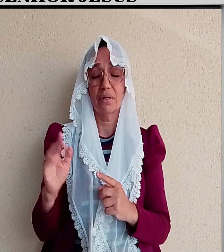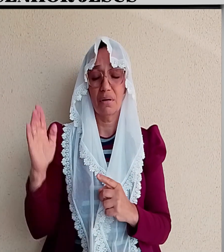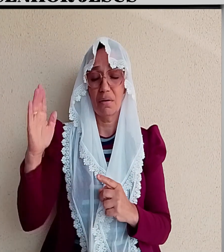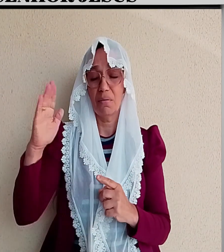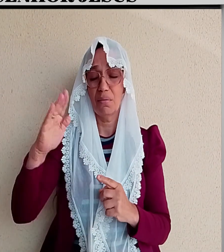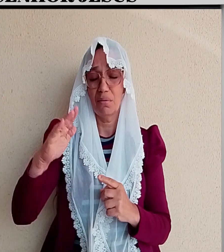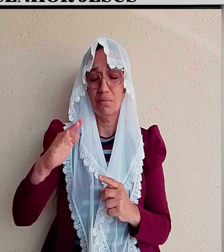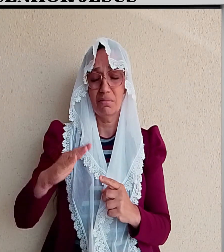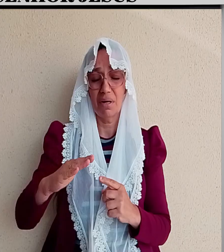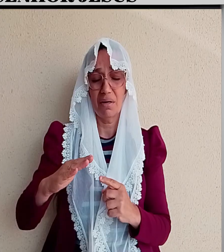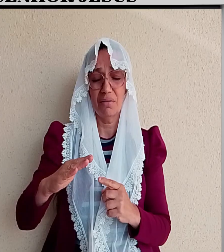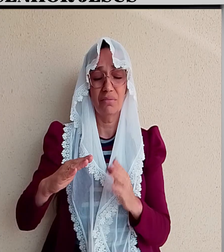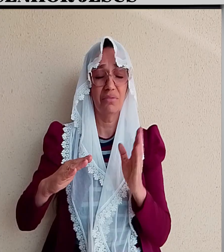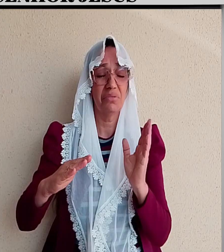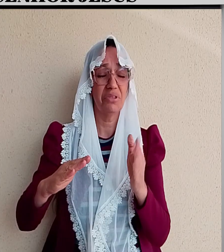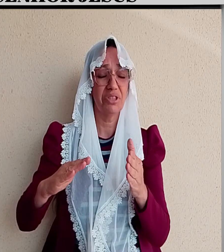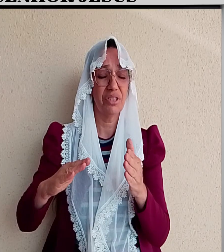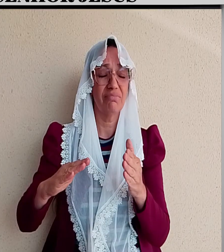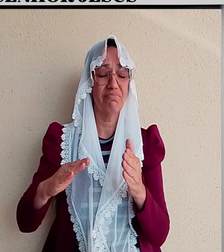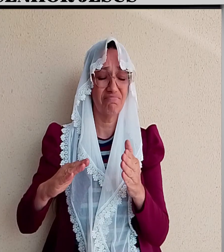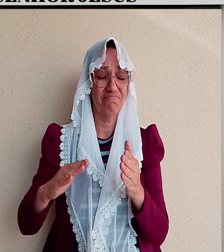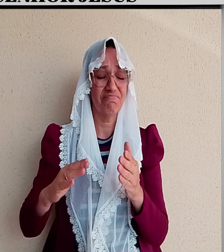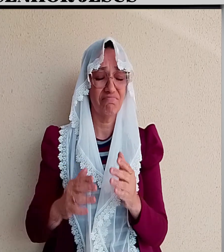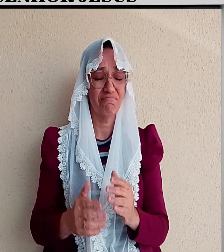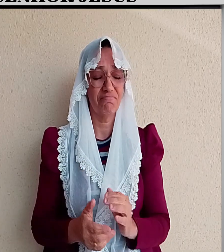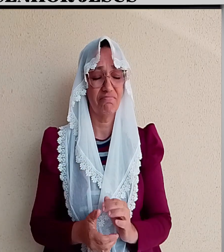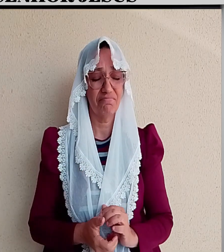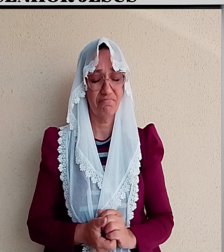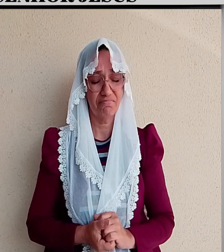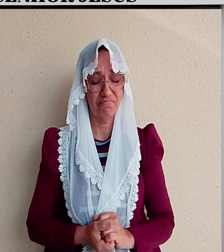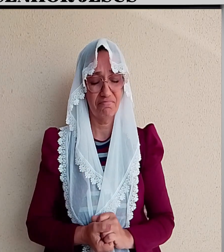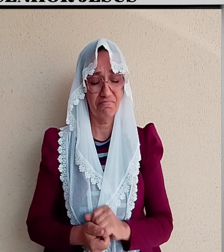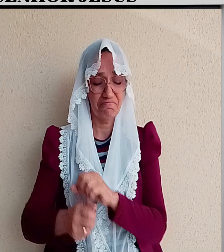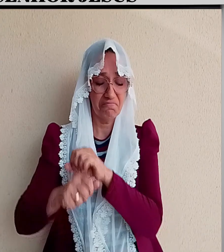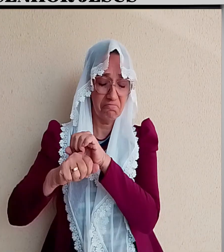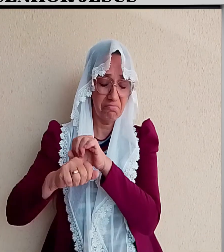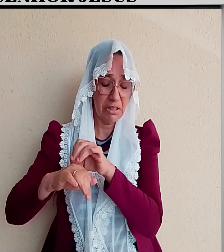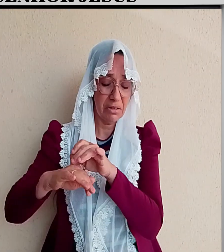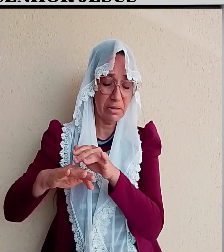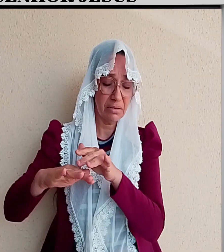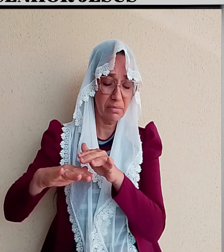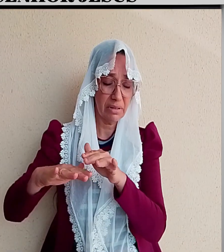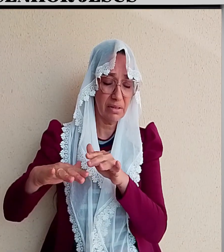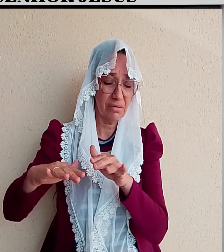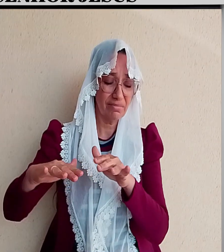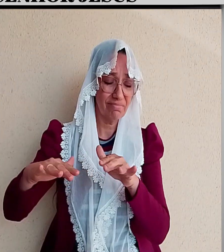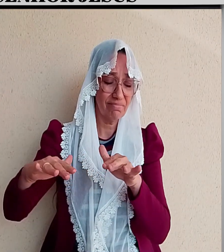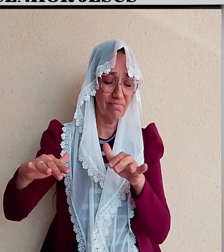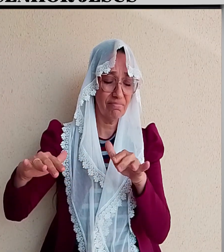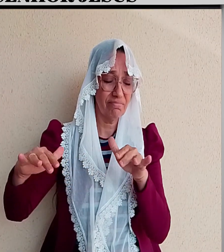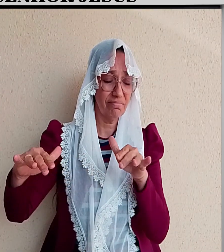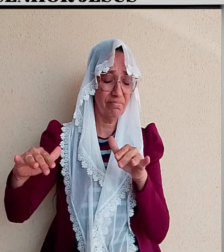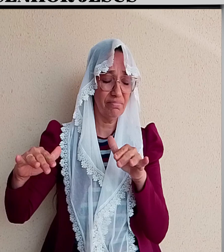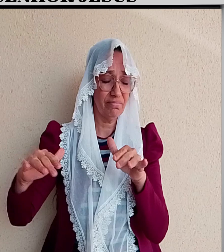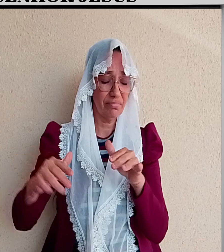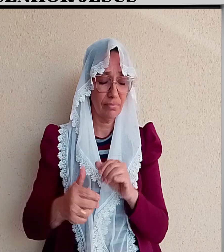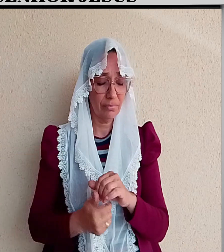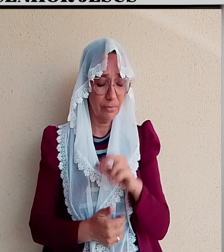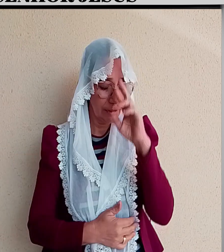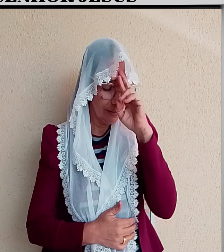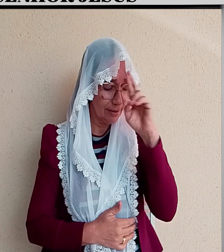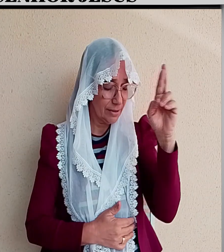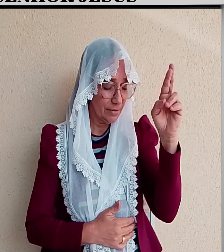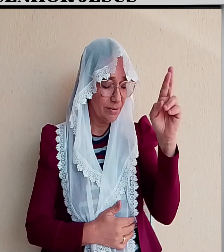é da perdição. Glória a Deus. Aleluia, aleluia, Jesus, e aqueles que te pertencem, aleluia, Jesus, aqueles que